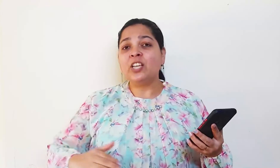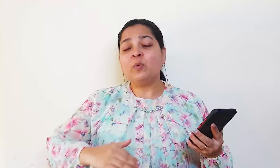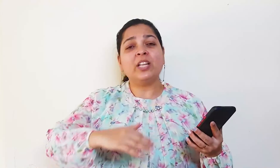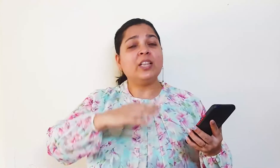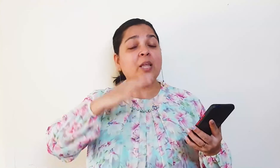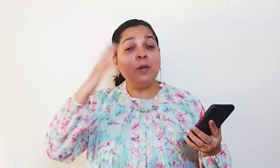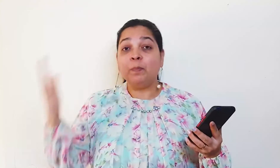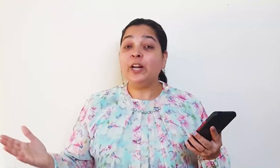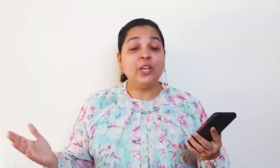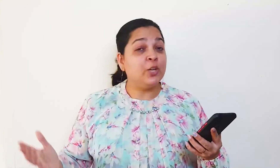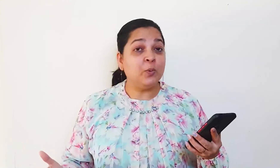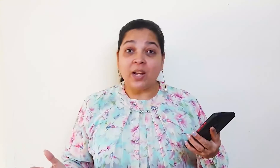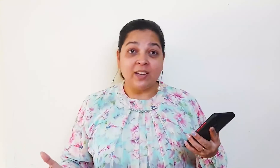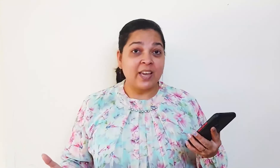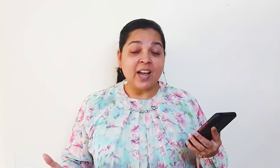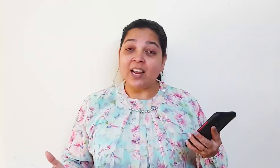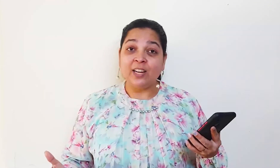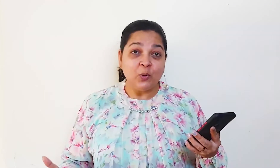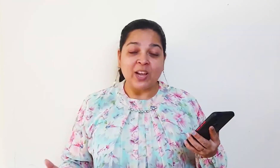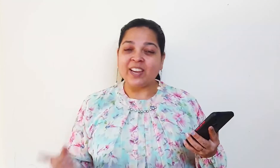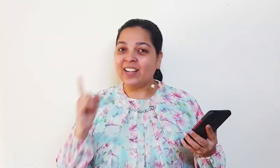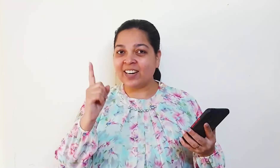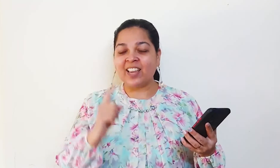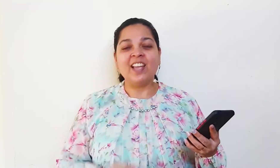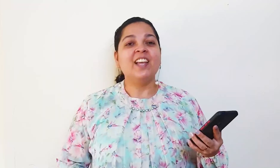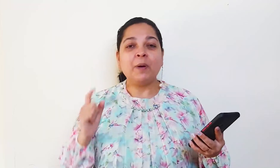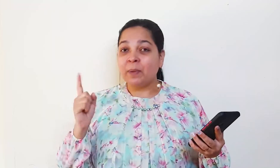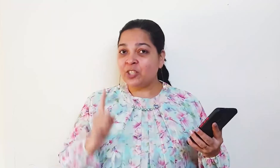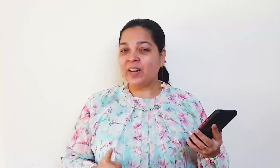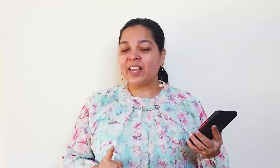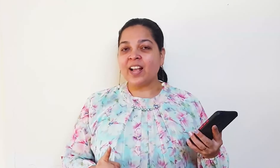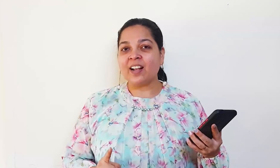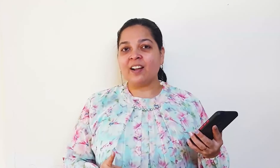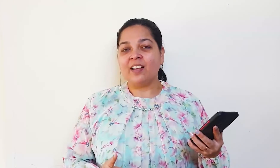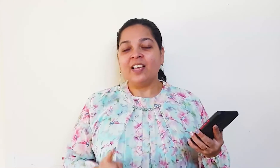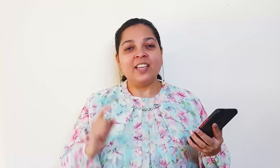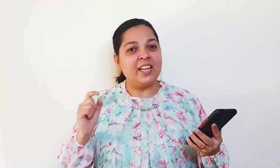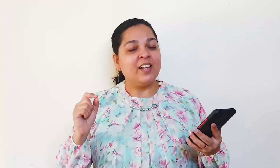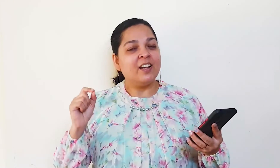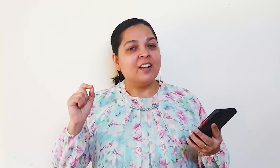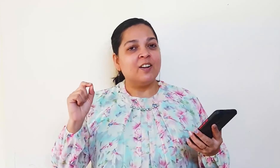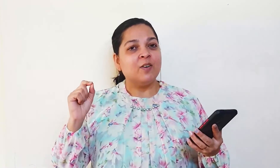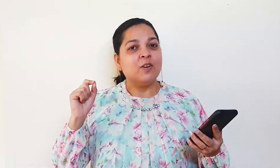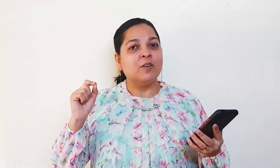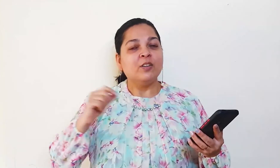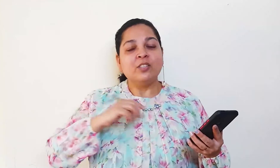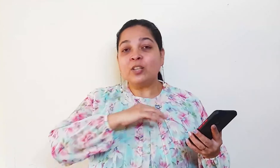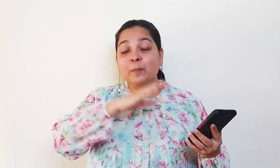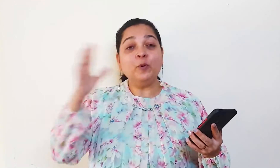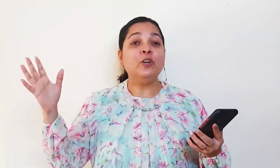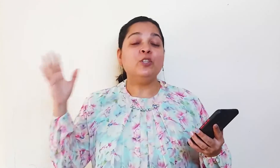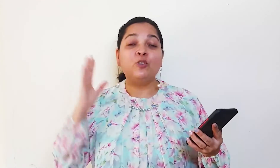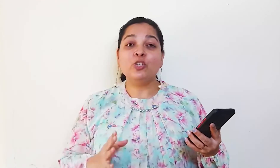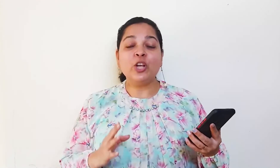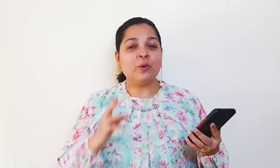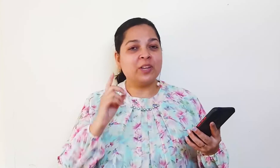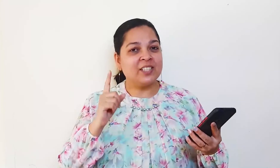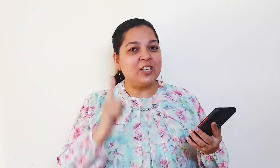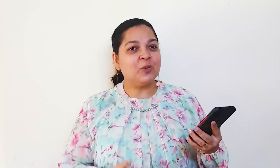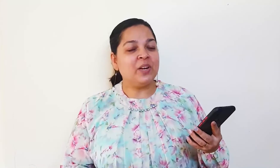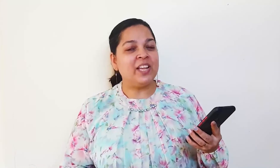के भन्नुभयो सारा सृष्टिलाई कसलाई सुन्नु भनेर यीशु ख्रीष्टलाई होइन हामी कसको